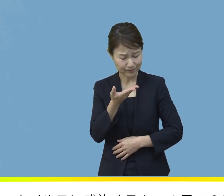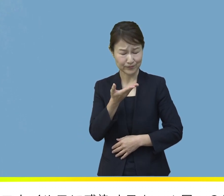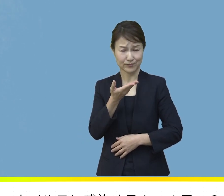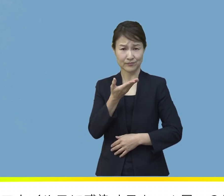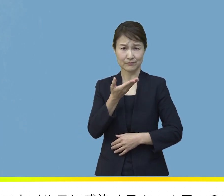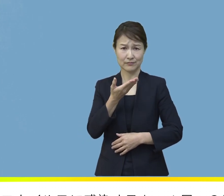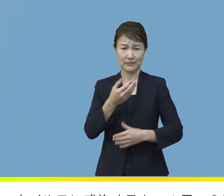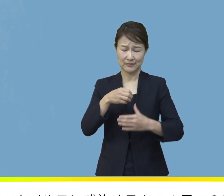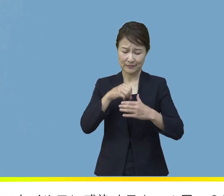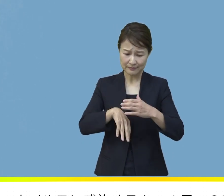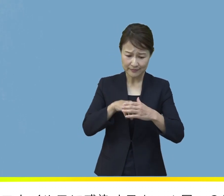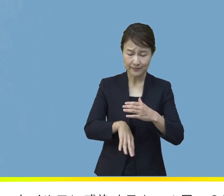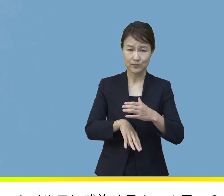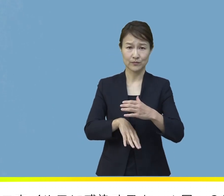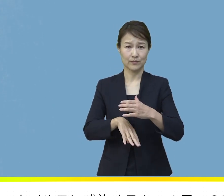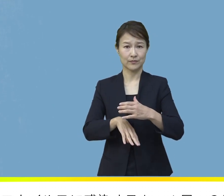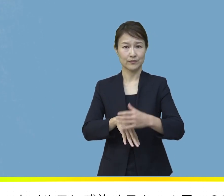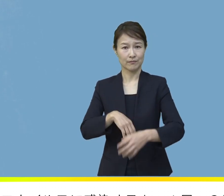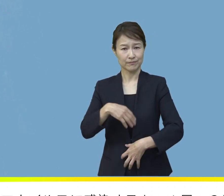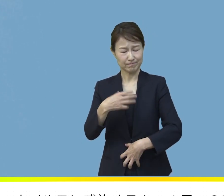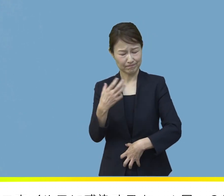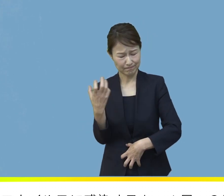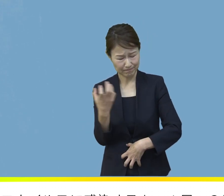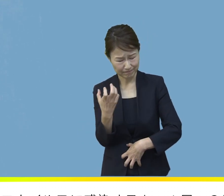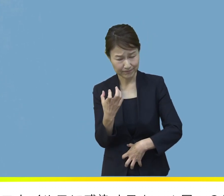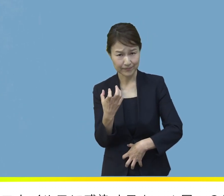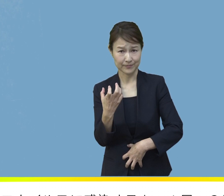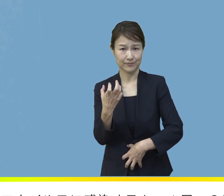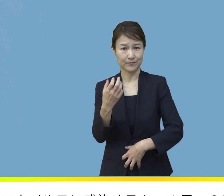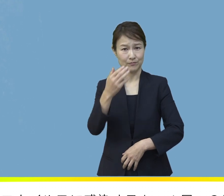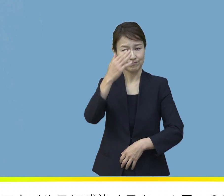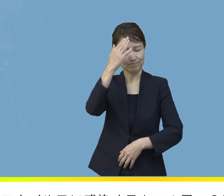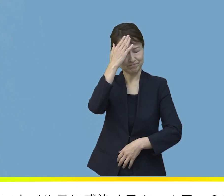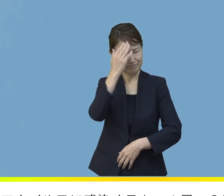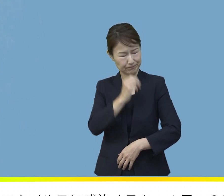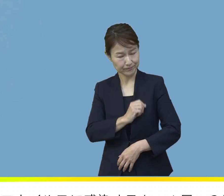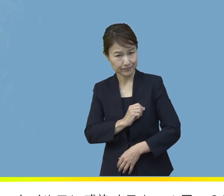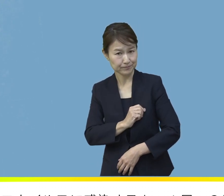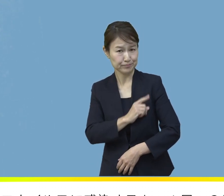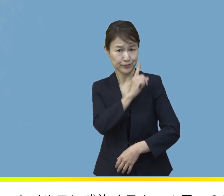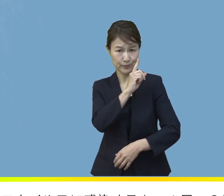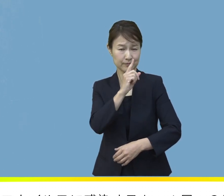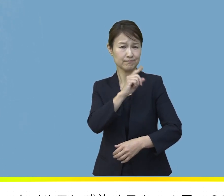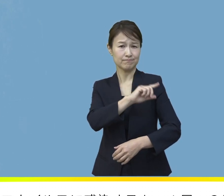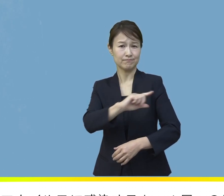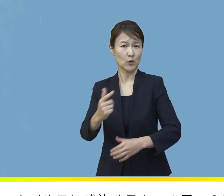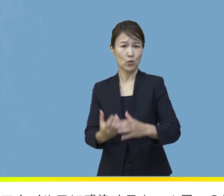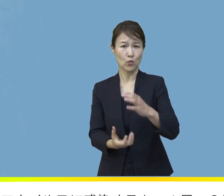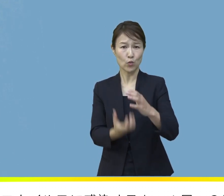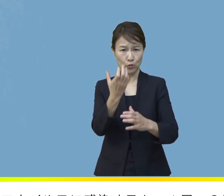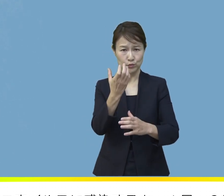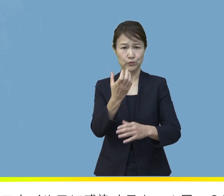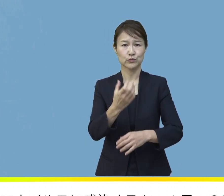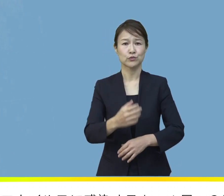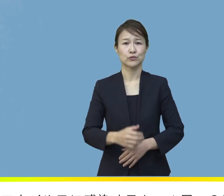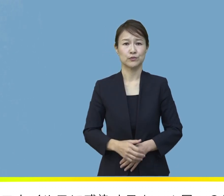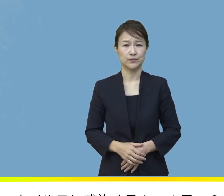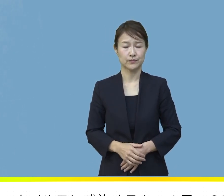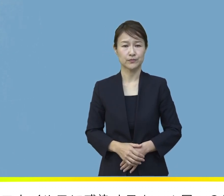嘔吐下痢腹痛発熱などを起こします